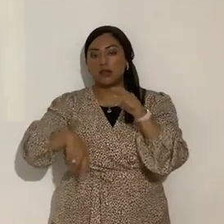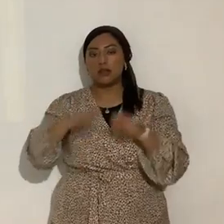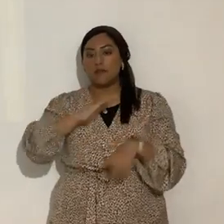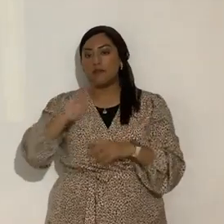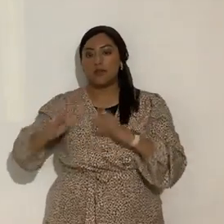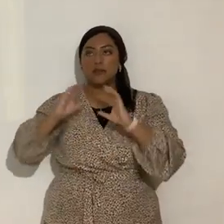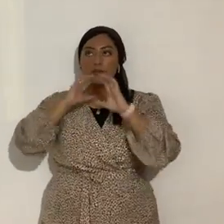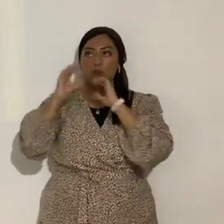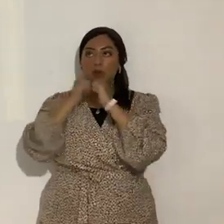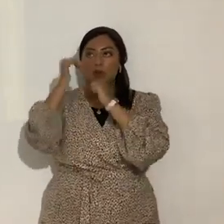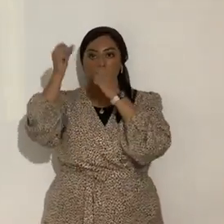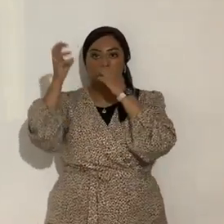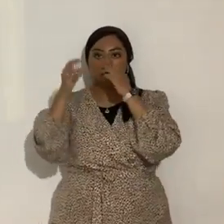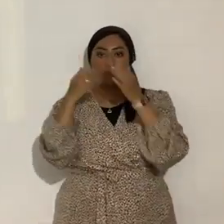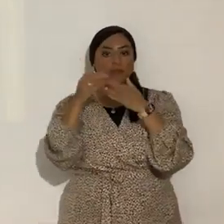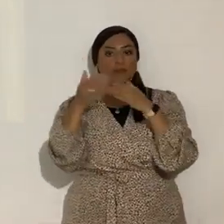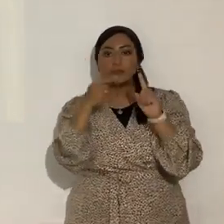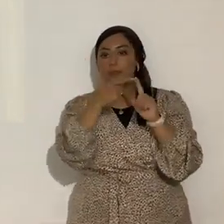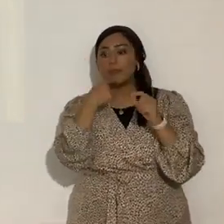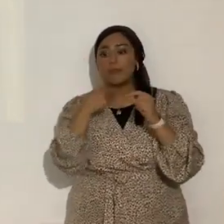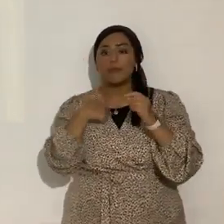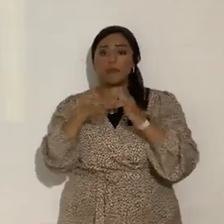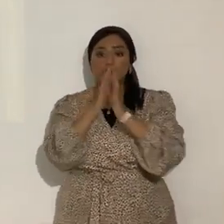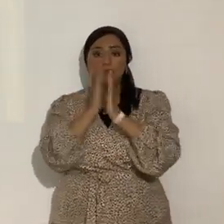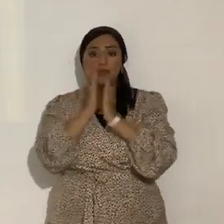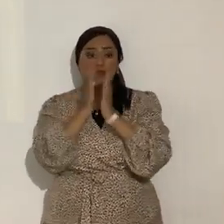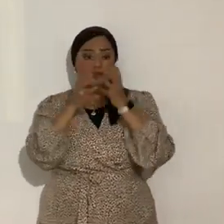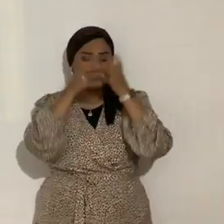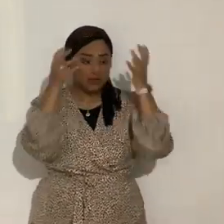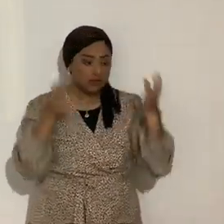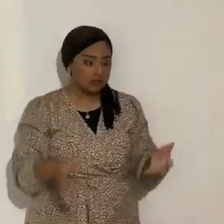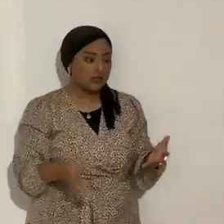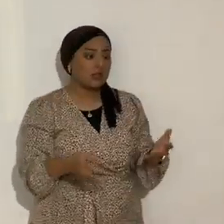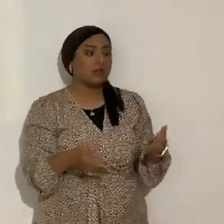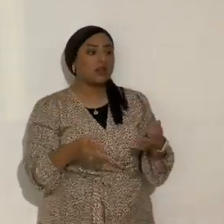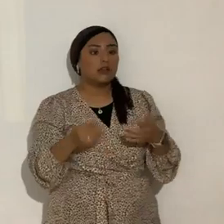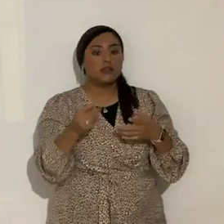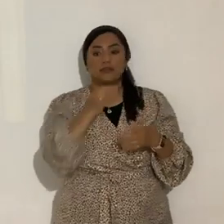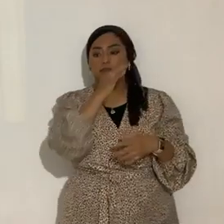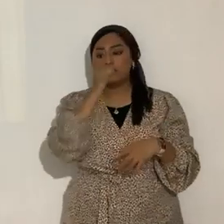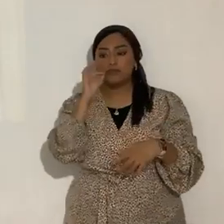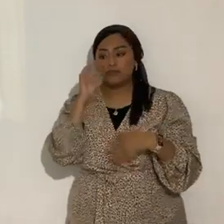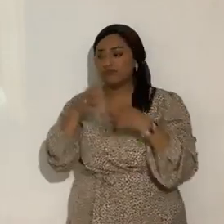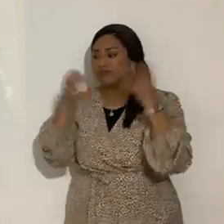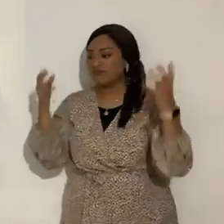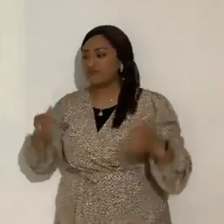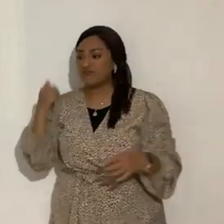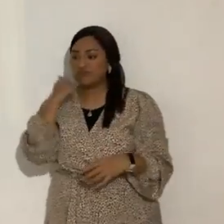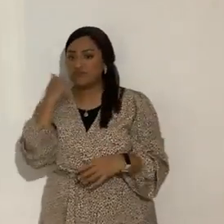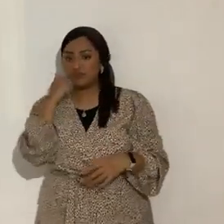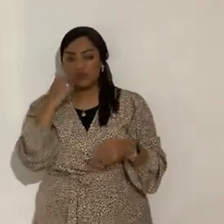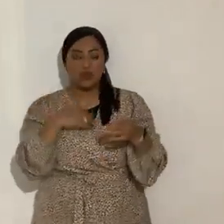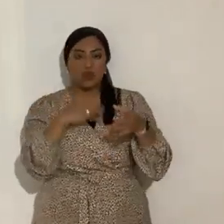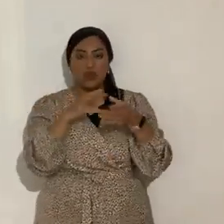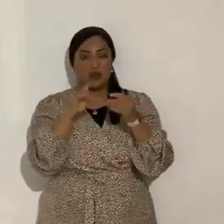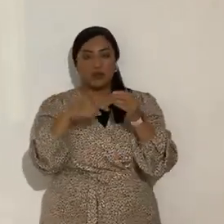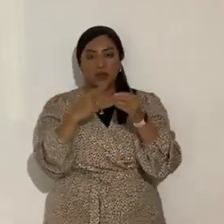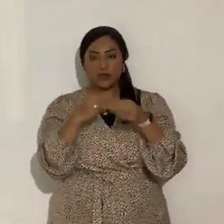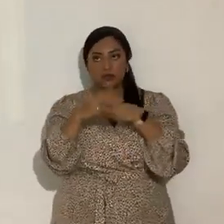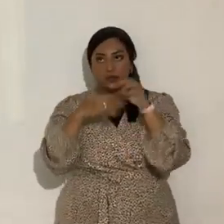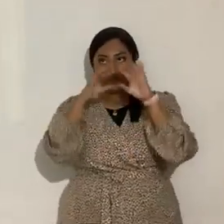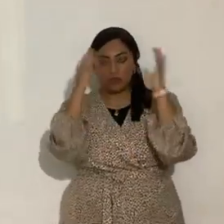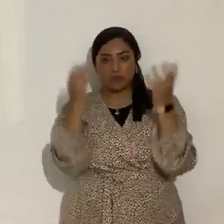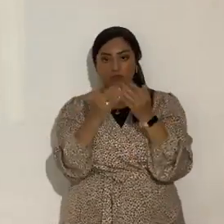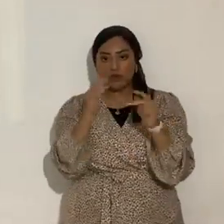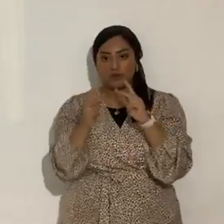comunicar. Aunque diga que reza mucho y que hace sacrificios y que hace muchos ayunos, me estoy refiriendo a nivel general, hermanos,